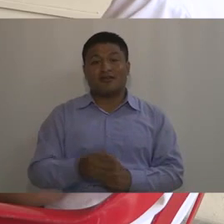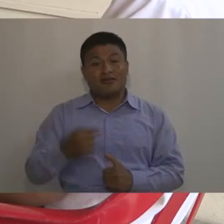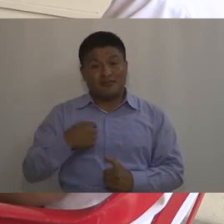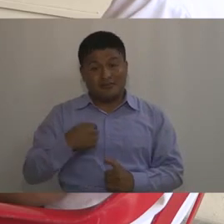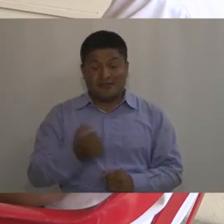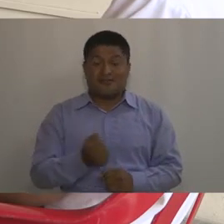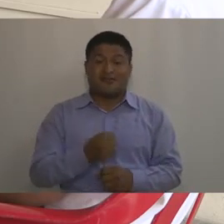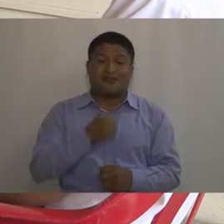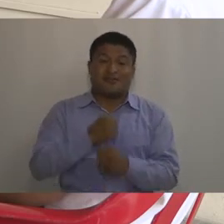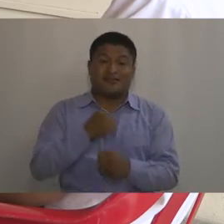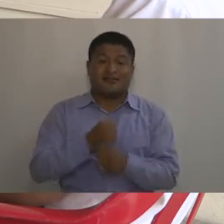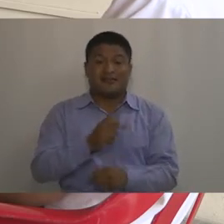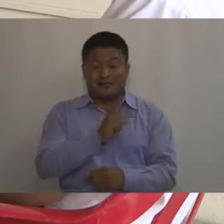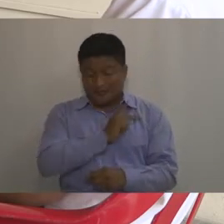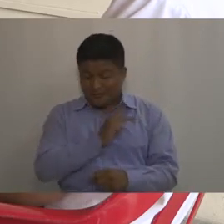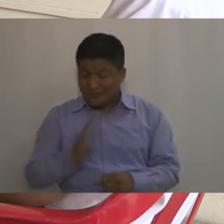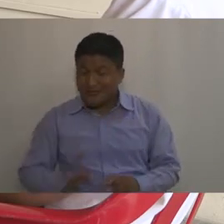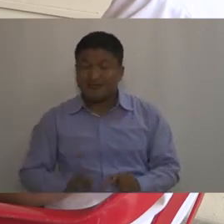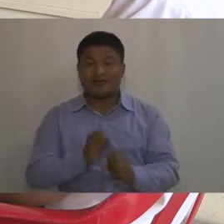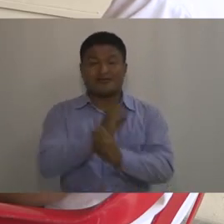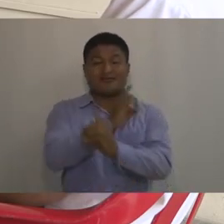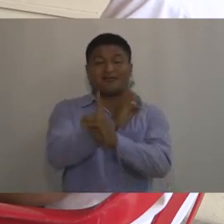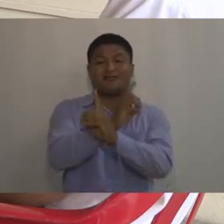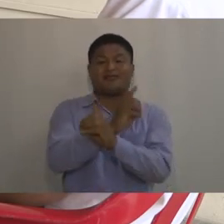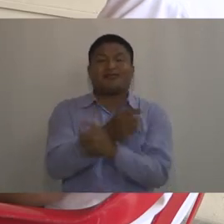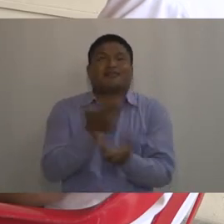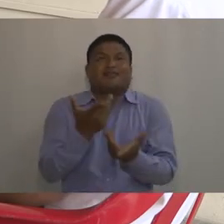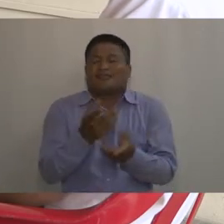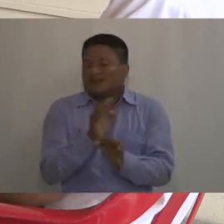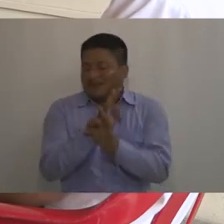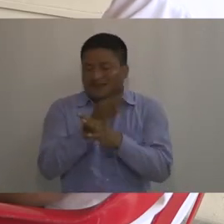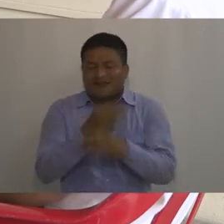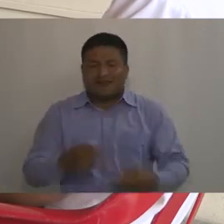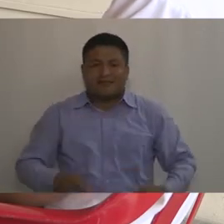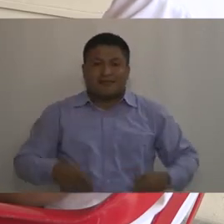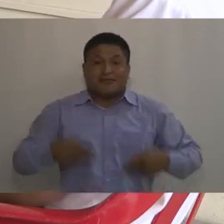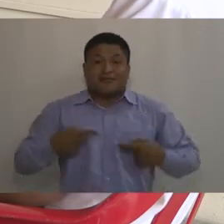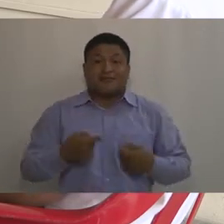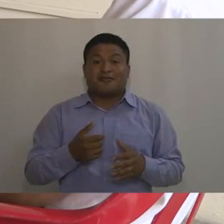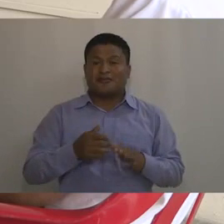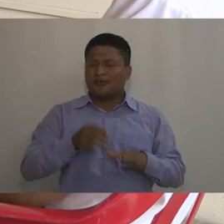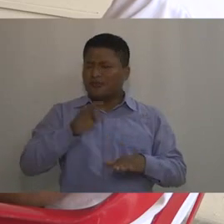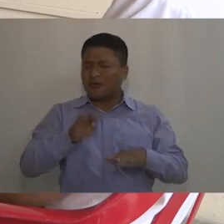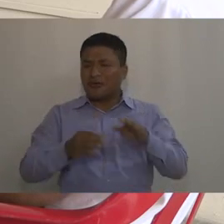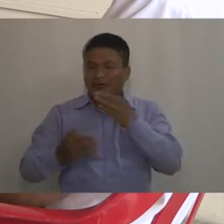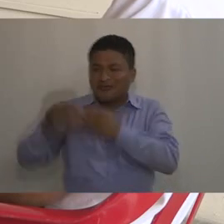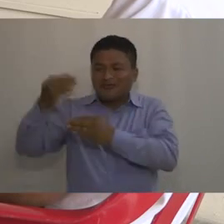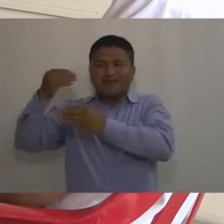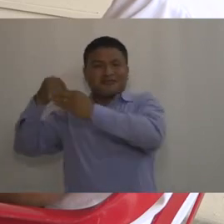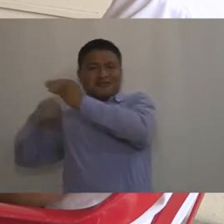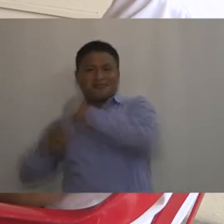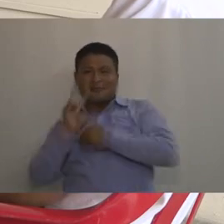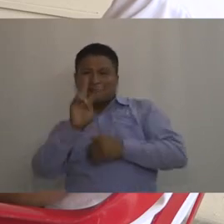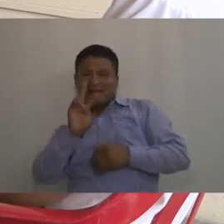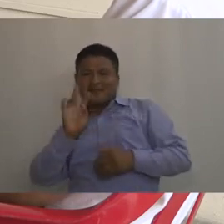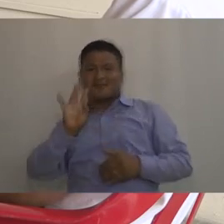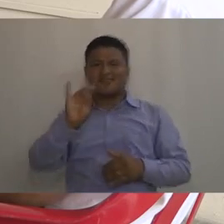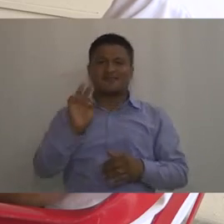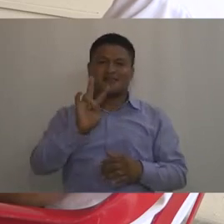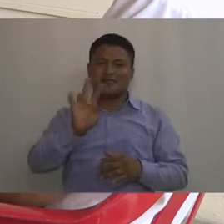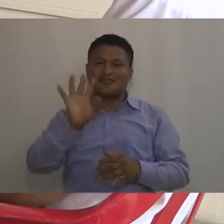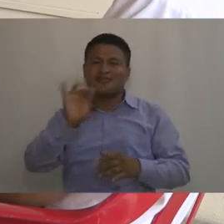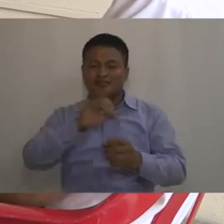en el sector social en general y en particular en discapacidad es una forma de vida. Yo tengo un recorrido de unos 27, 28 años